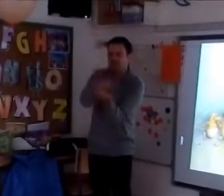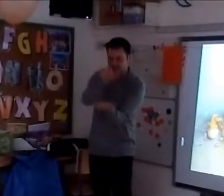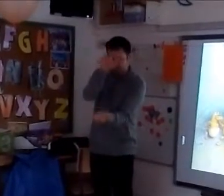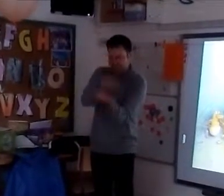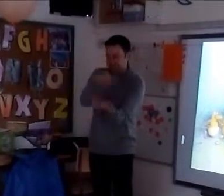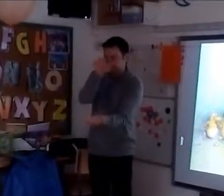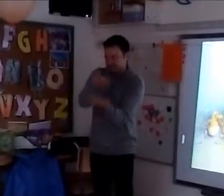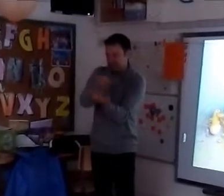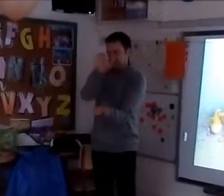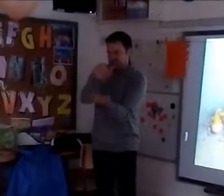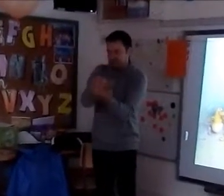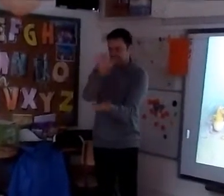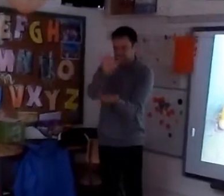¡Cocodrilos!